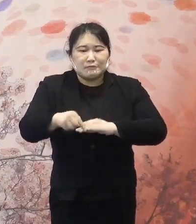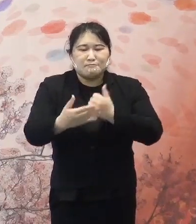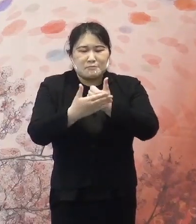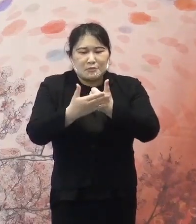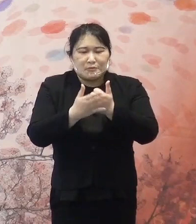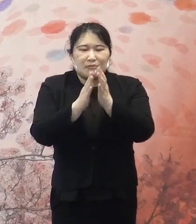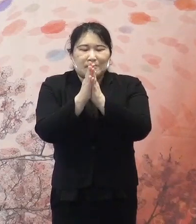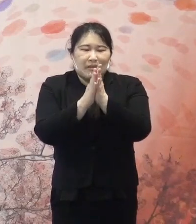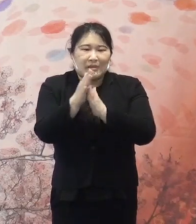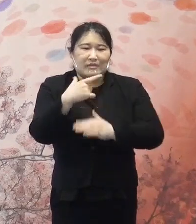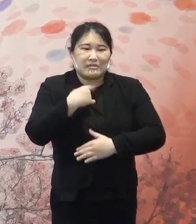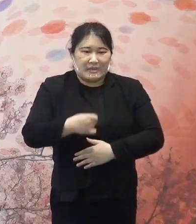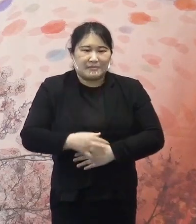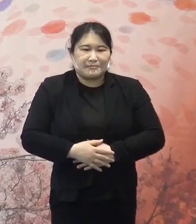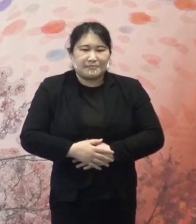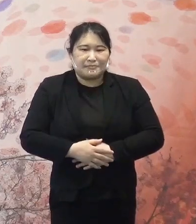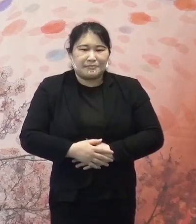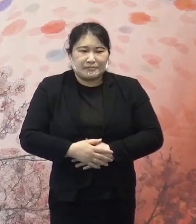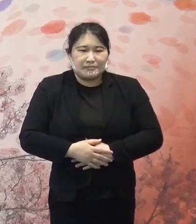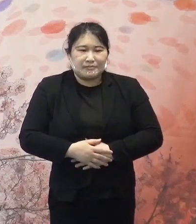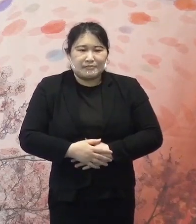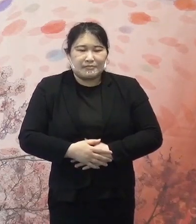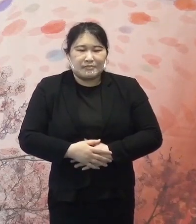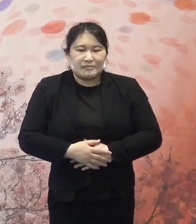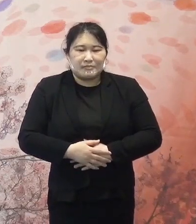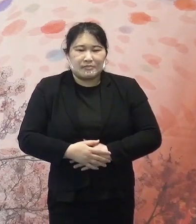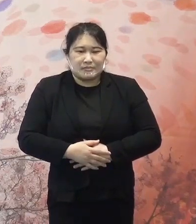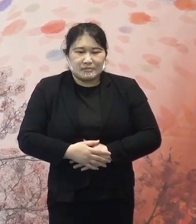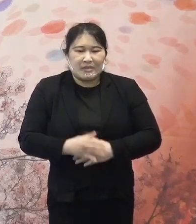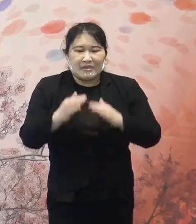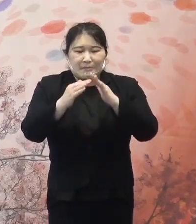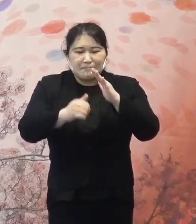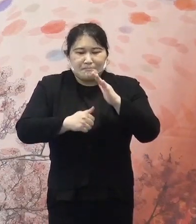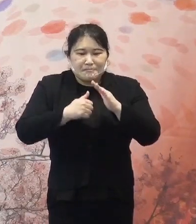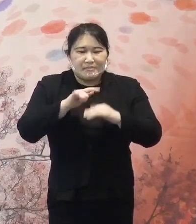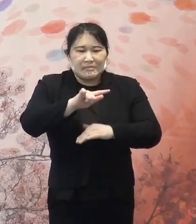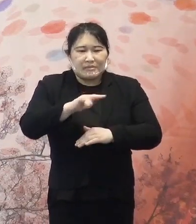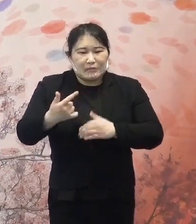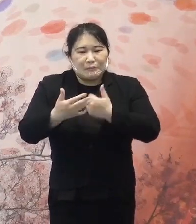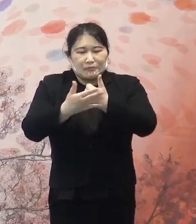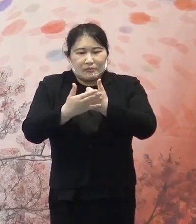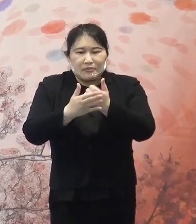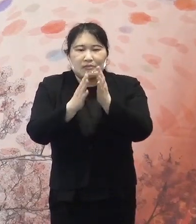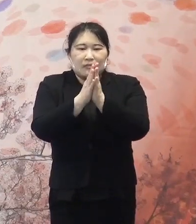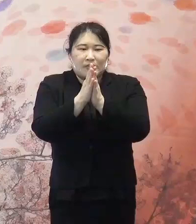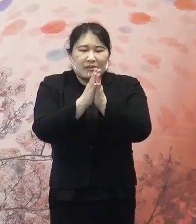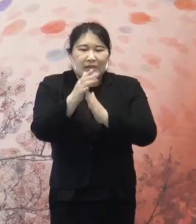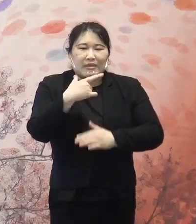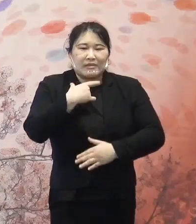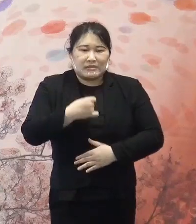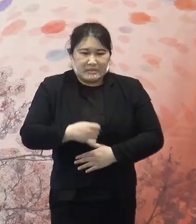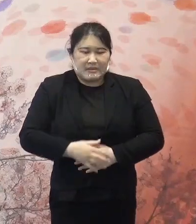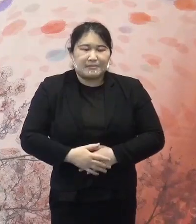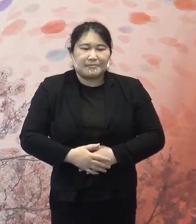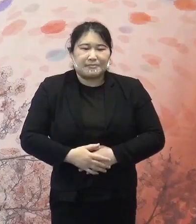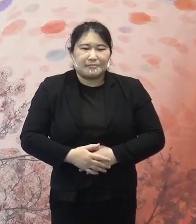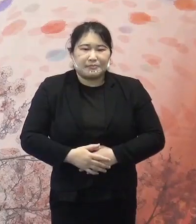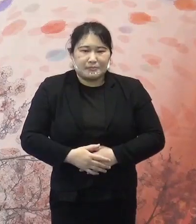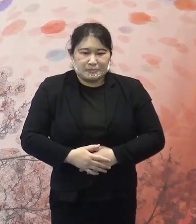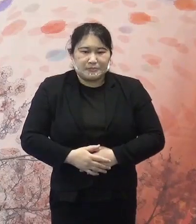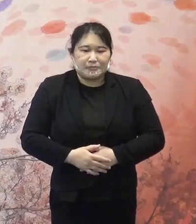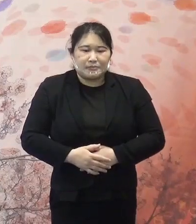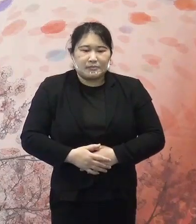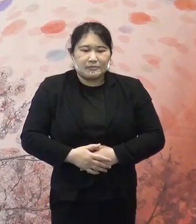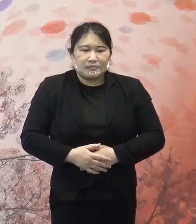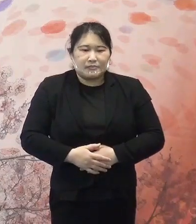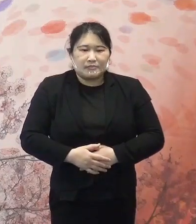出等も含めてぜひ控えるなどのご協力を賜りますよう、この場をお借りしてお願いを申し上げます